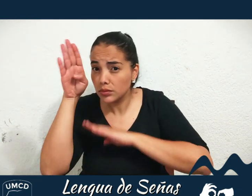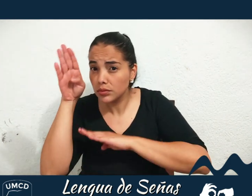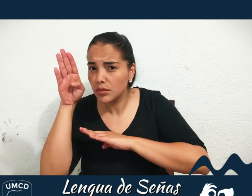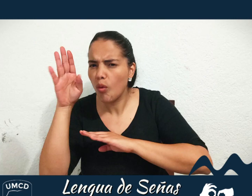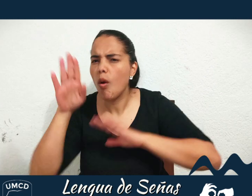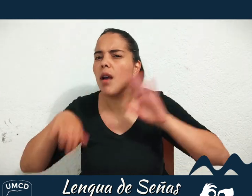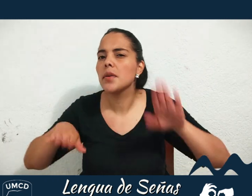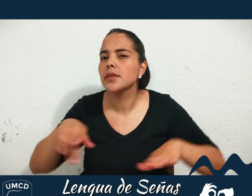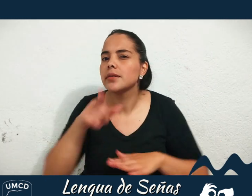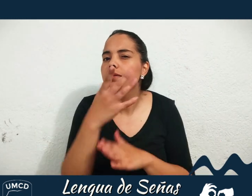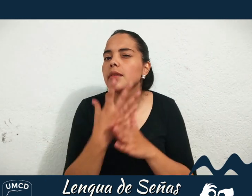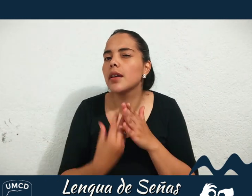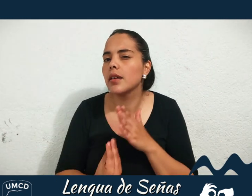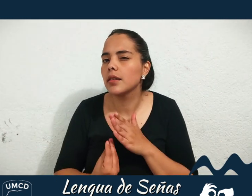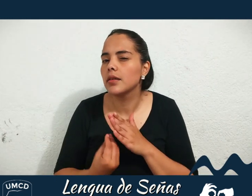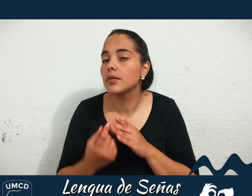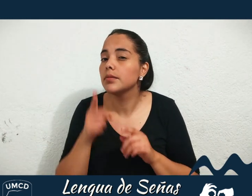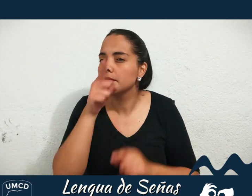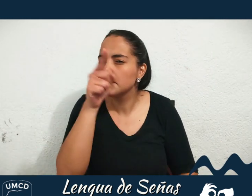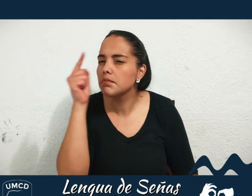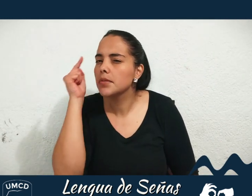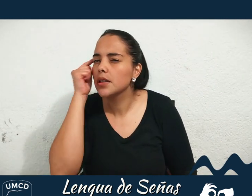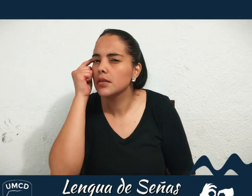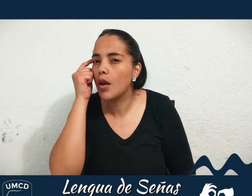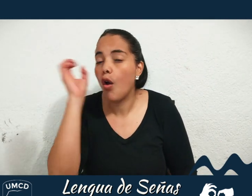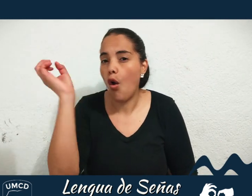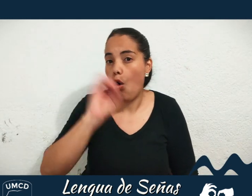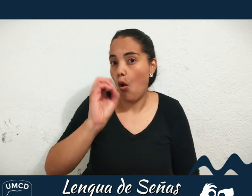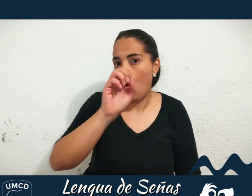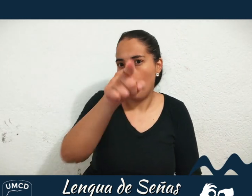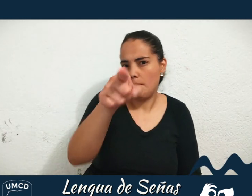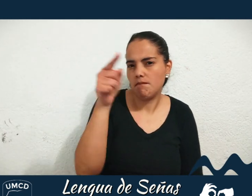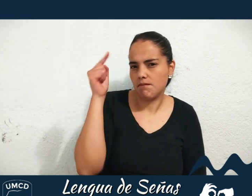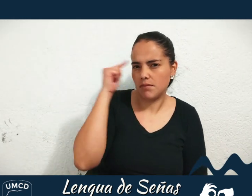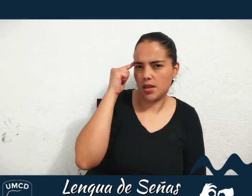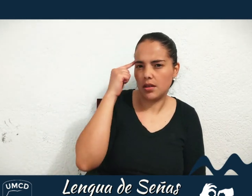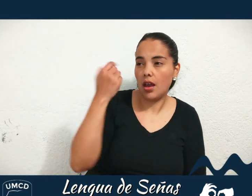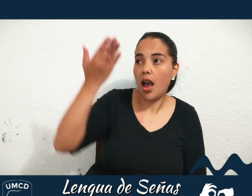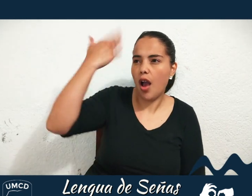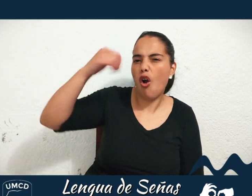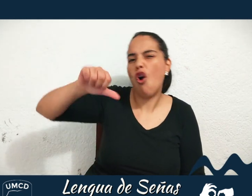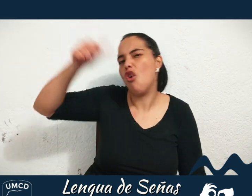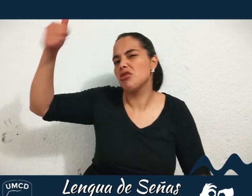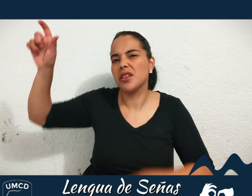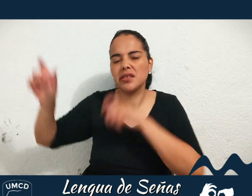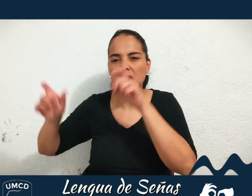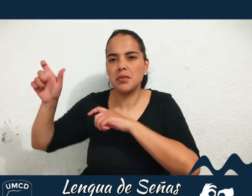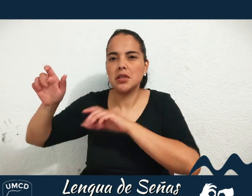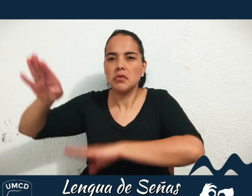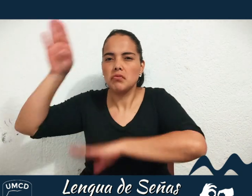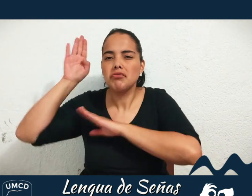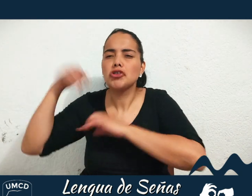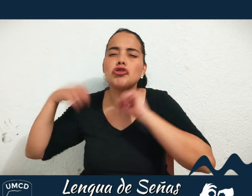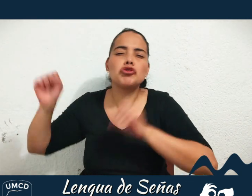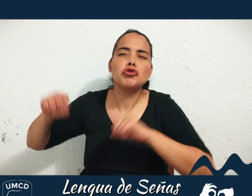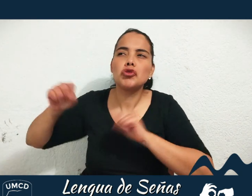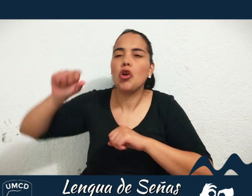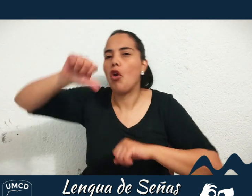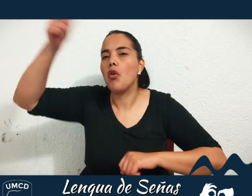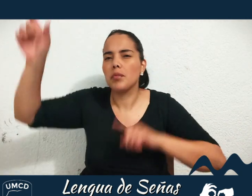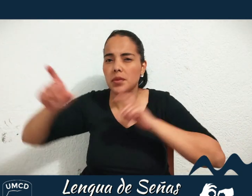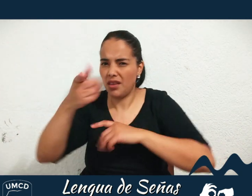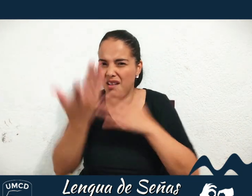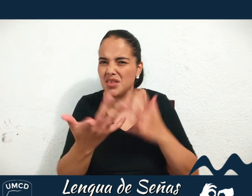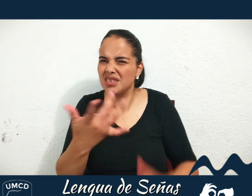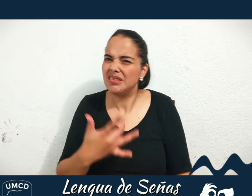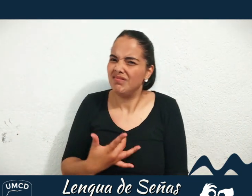ante estas cosas? Ahora piense por el otro lado. Piense que usted es la persona que recibe esa palabra que alguien